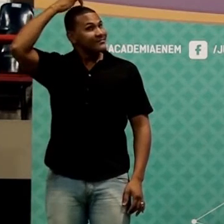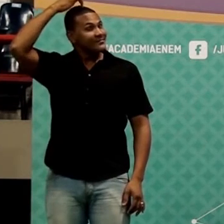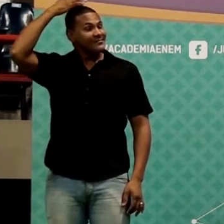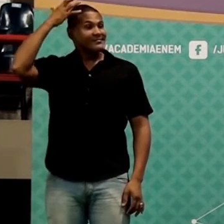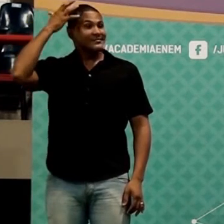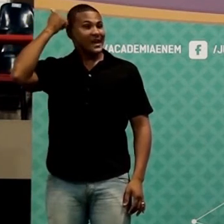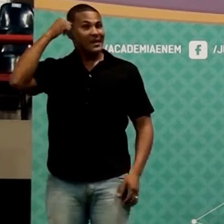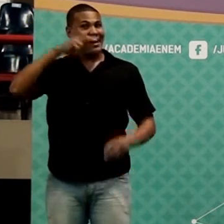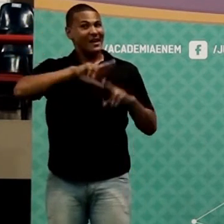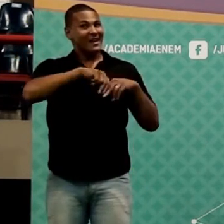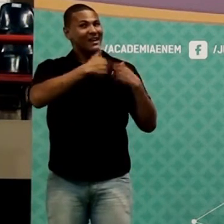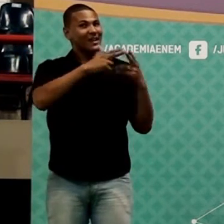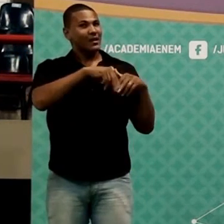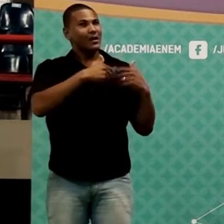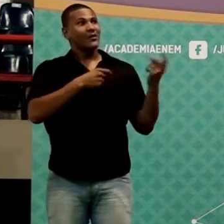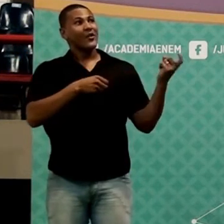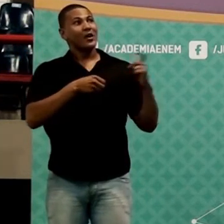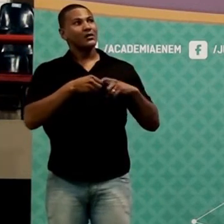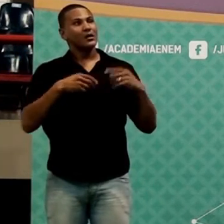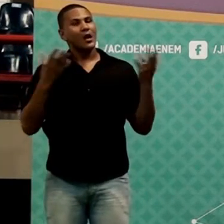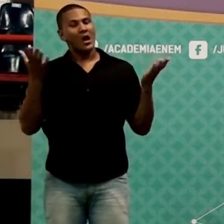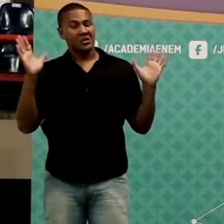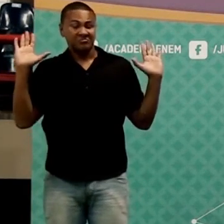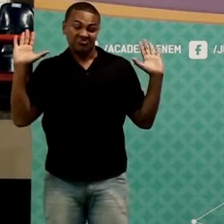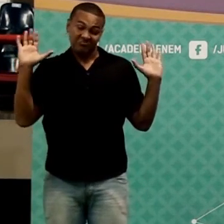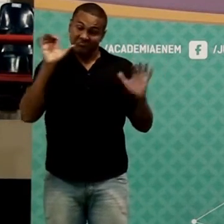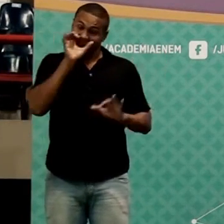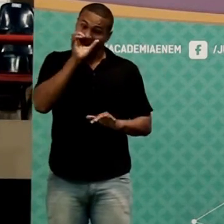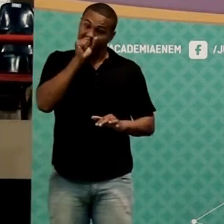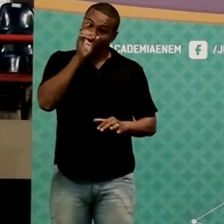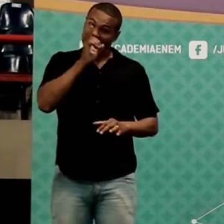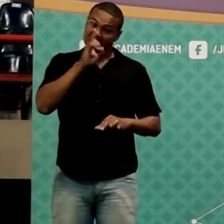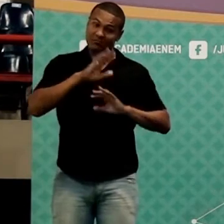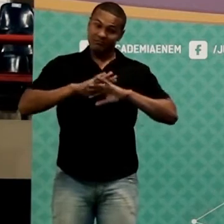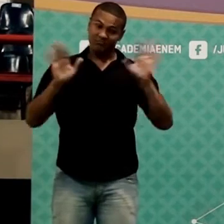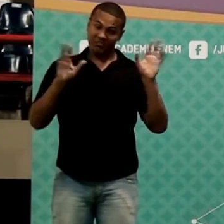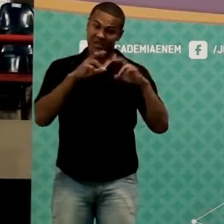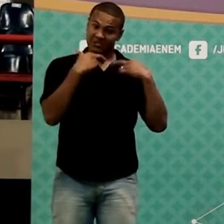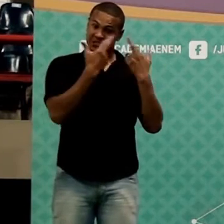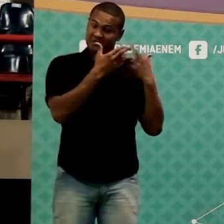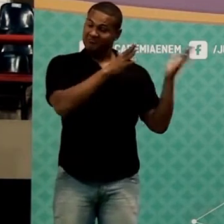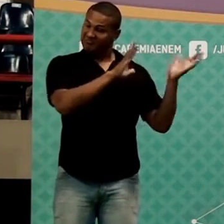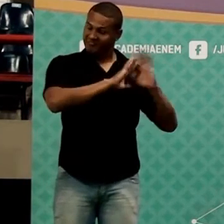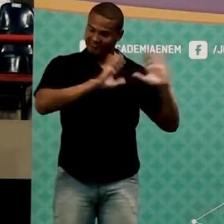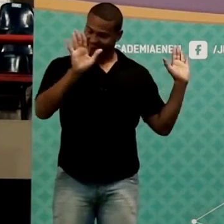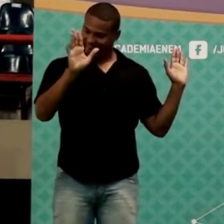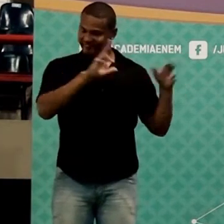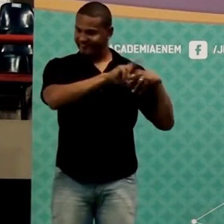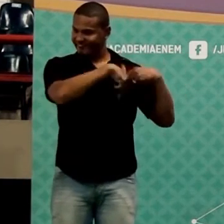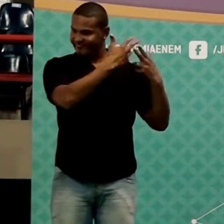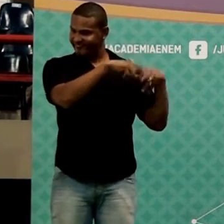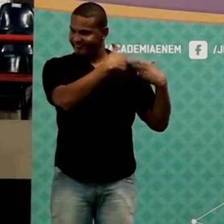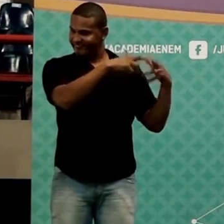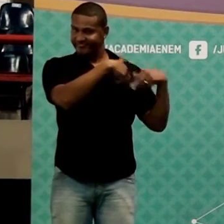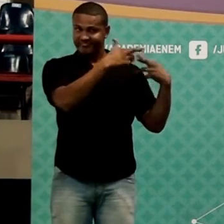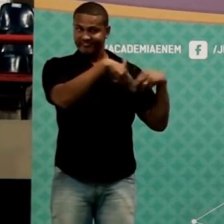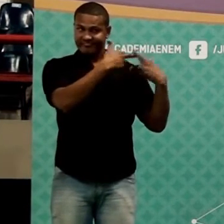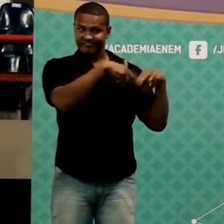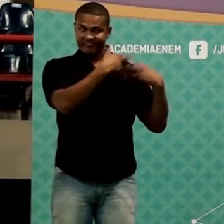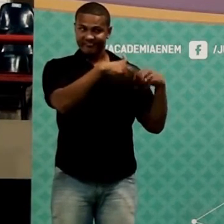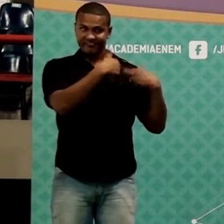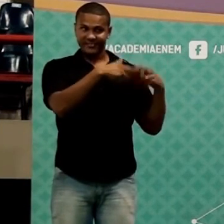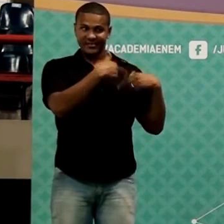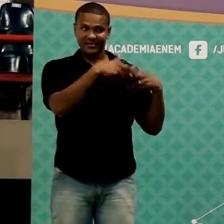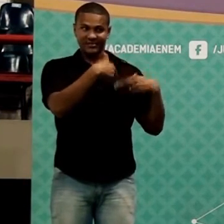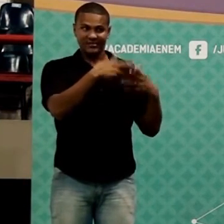Tá certo? Volta quando? Não, ele disse que é o final de semana, todo dia em reunião. Porque ele, quando começa a reunião, ele vai até o final. Tem coffee break, tem